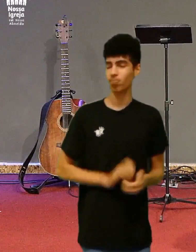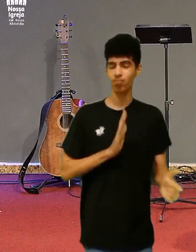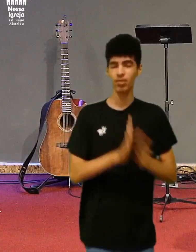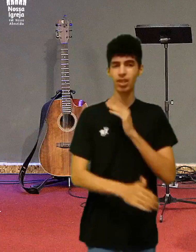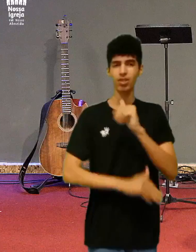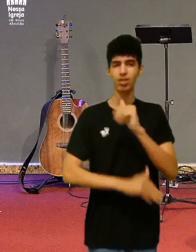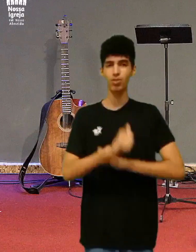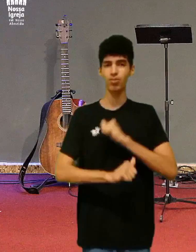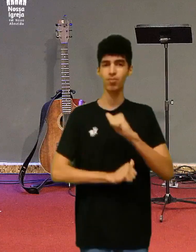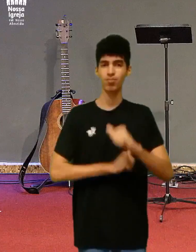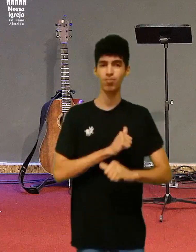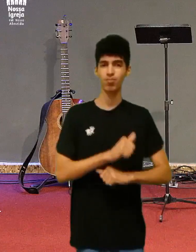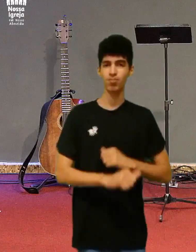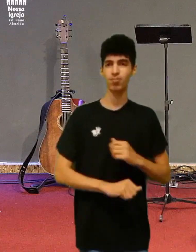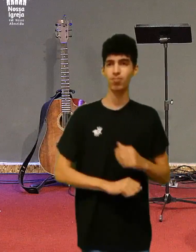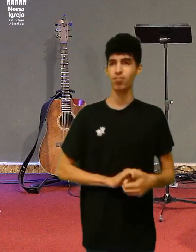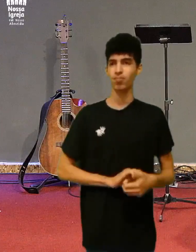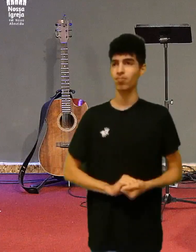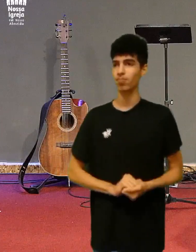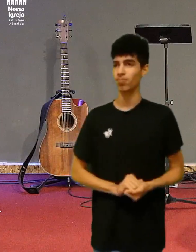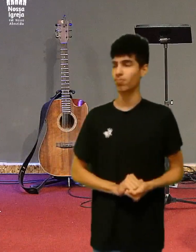Aleluia.